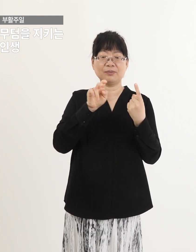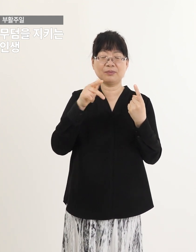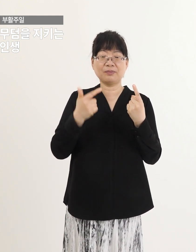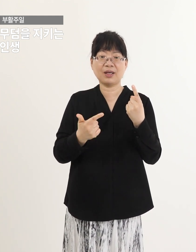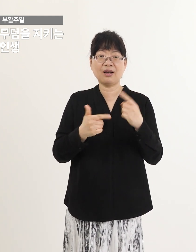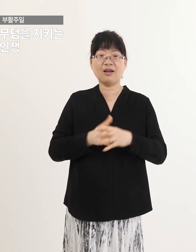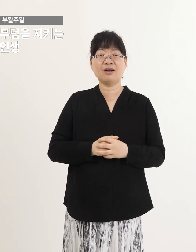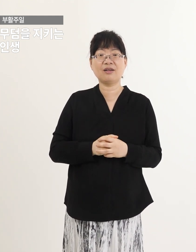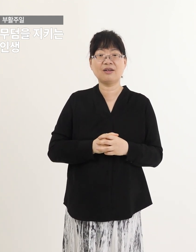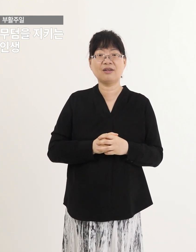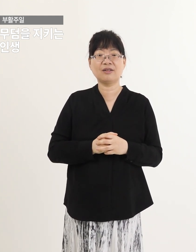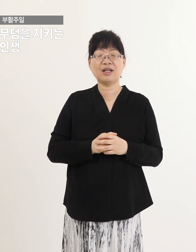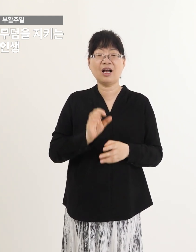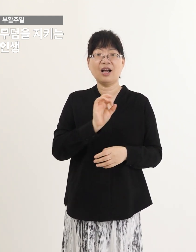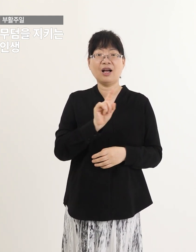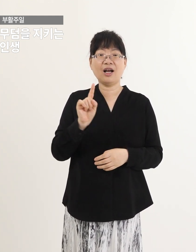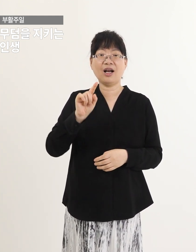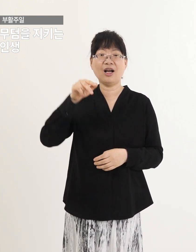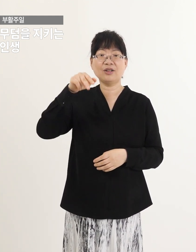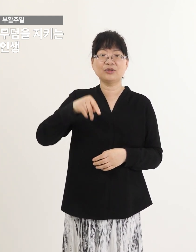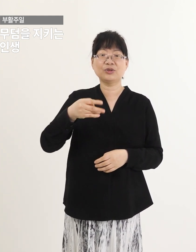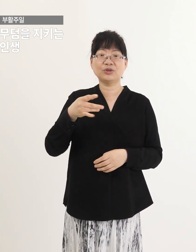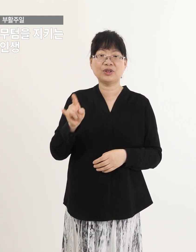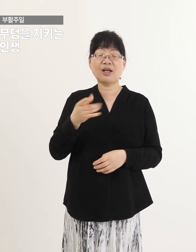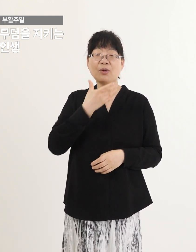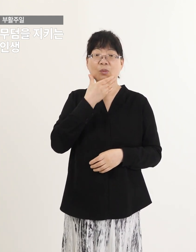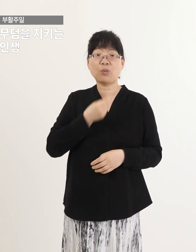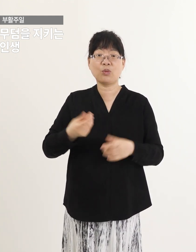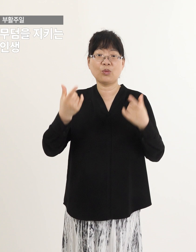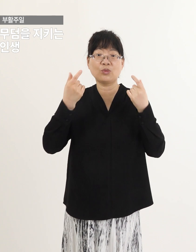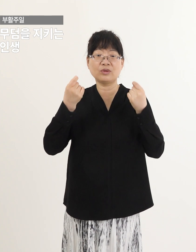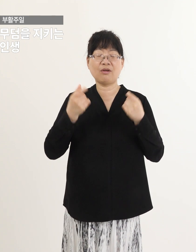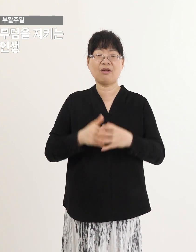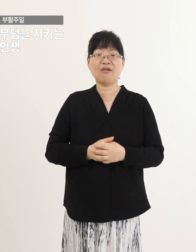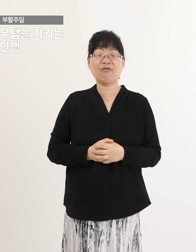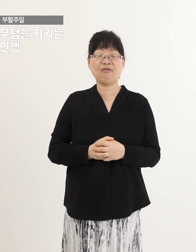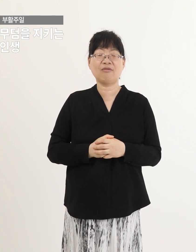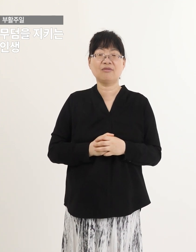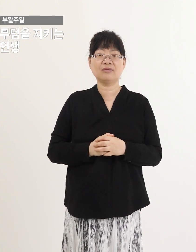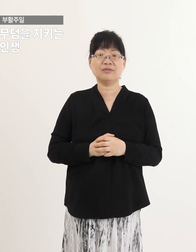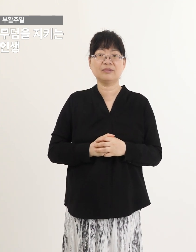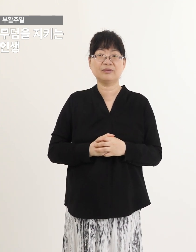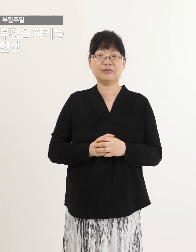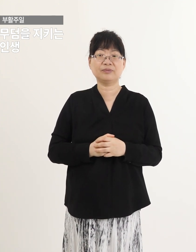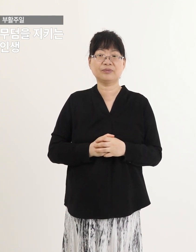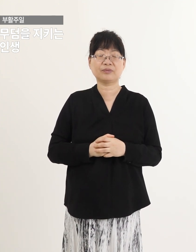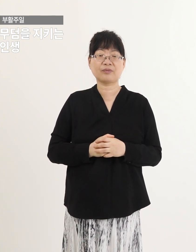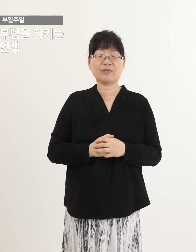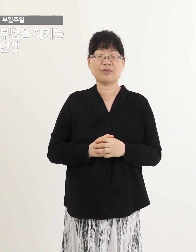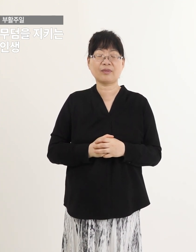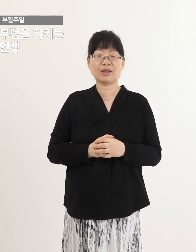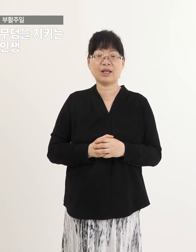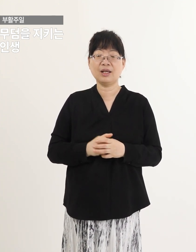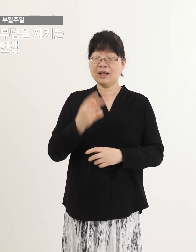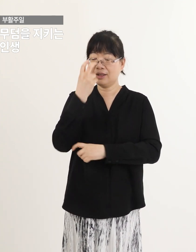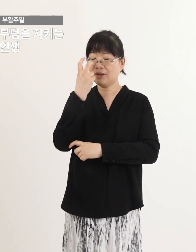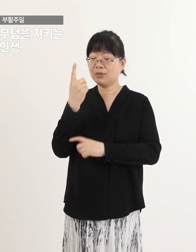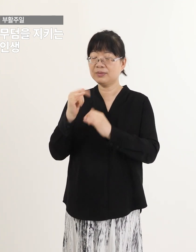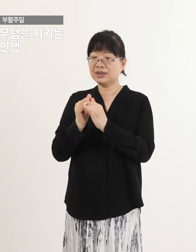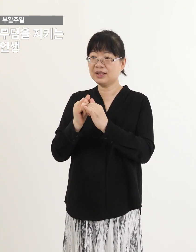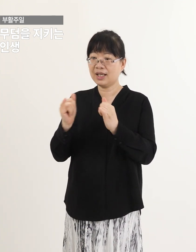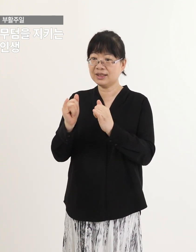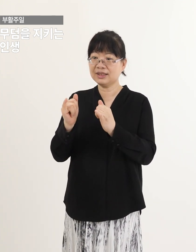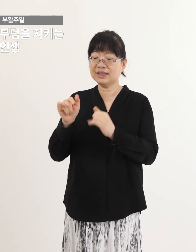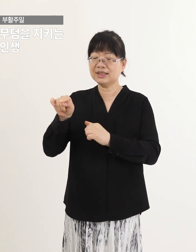그 아슈레의 복처럼 이건 이 경비병들이 영적인